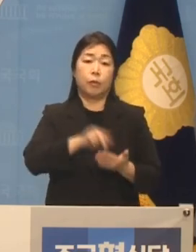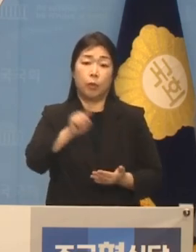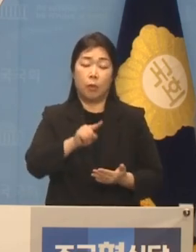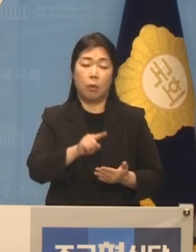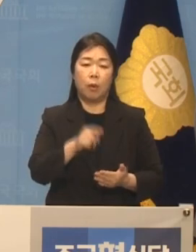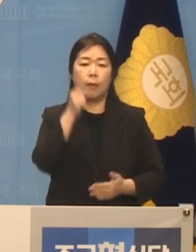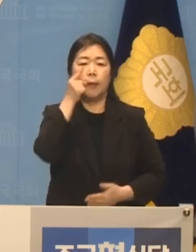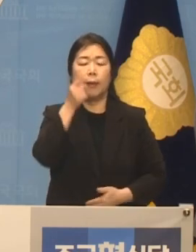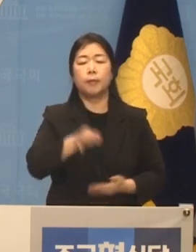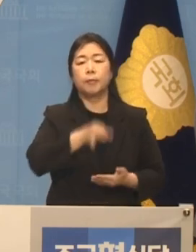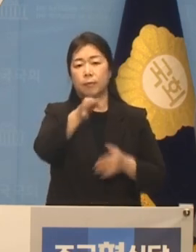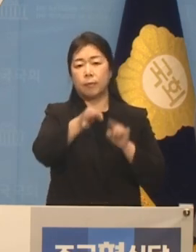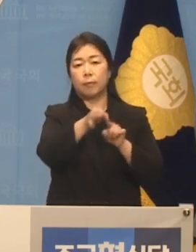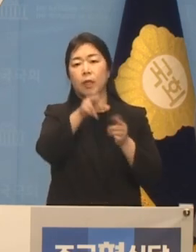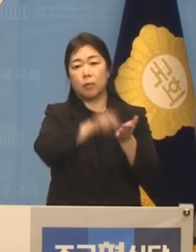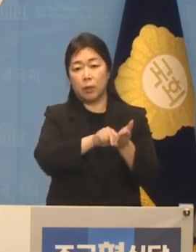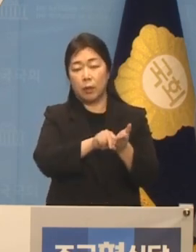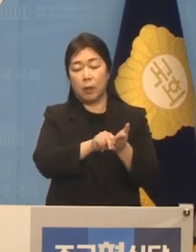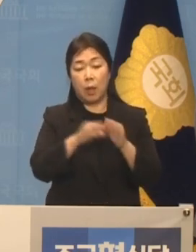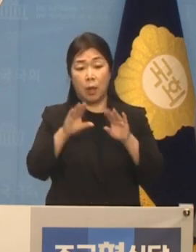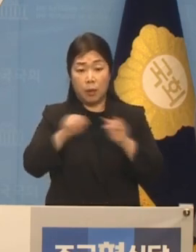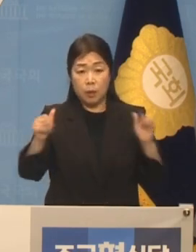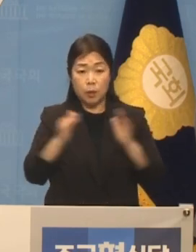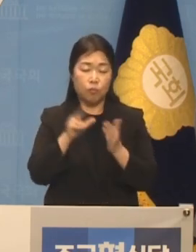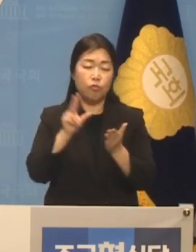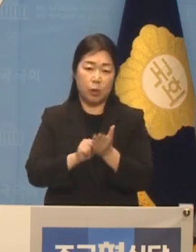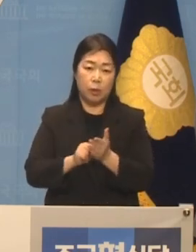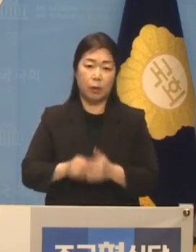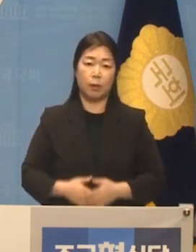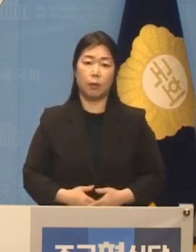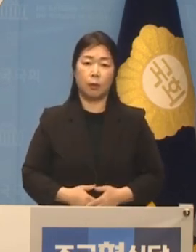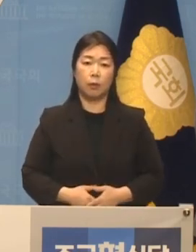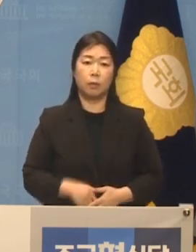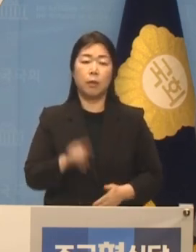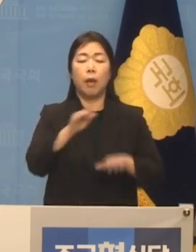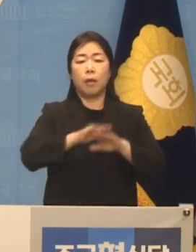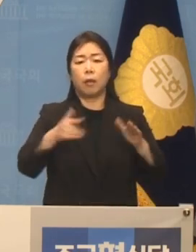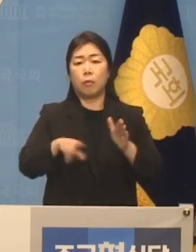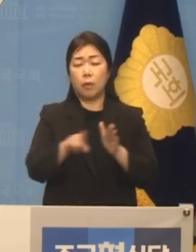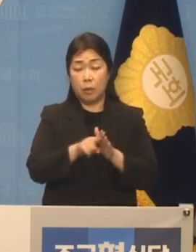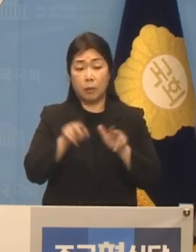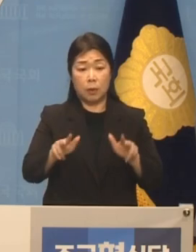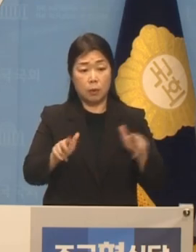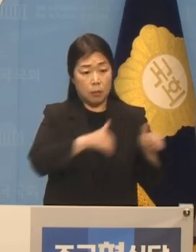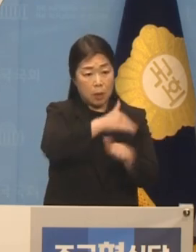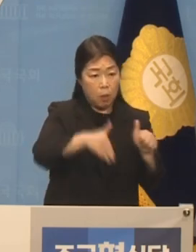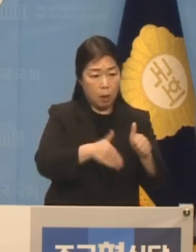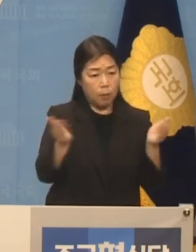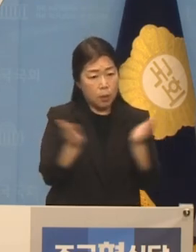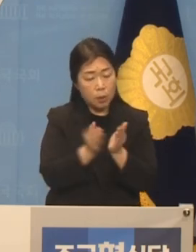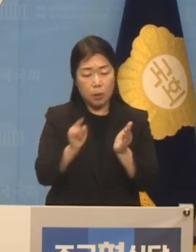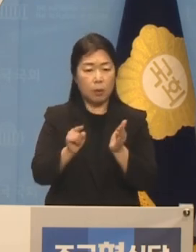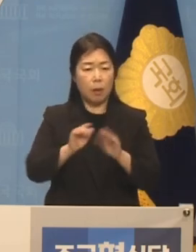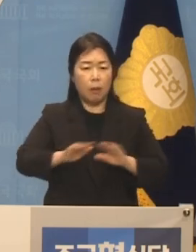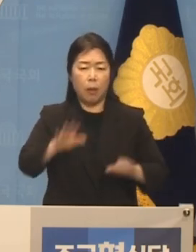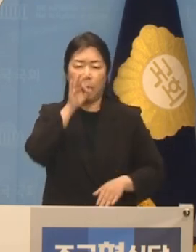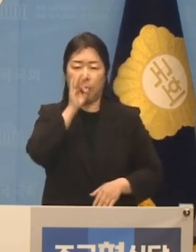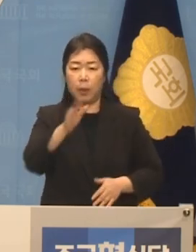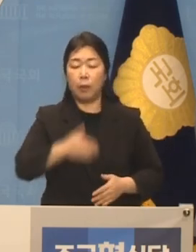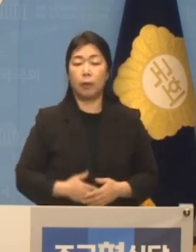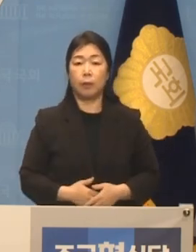원인은 이런 토지 문제에 있고 이 문제를 해결함에 있어서 시장주의적인 방식으로는 더 이상 불가능하다는 것은